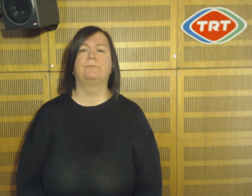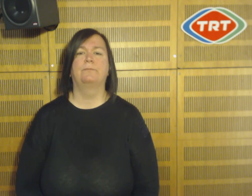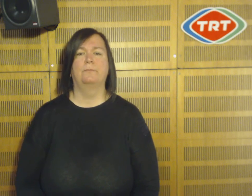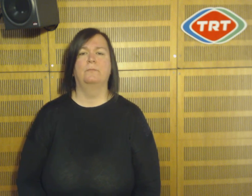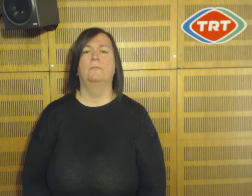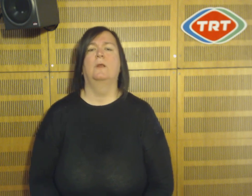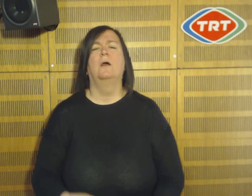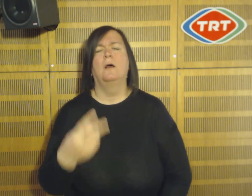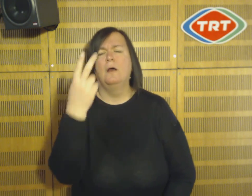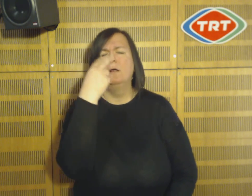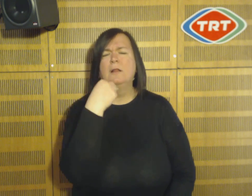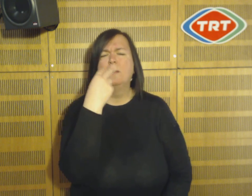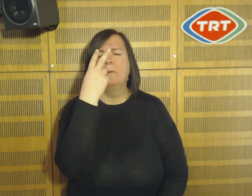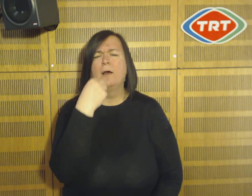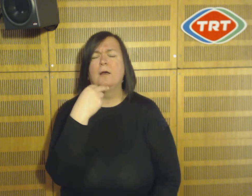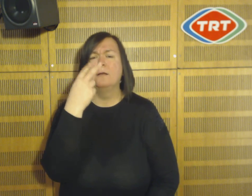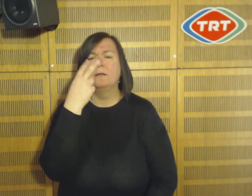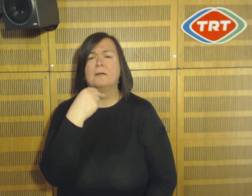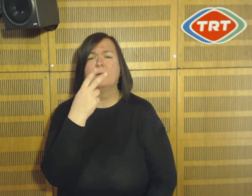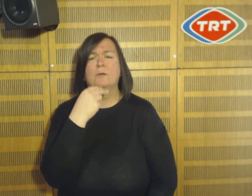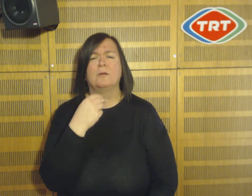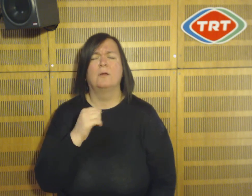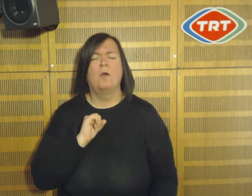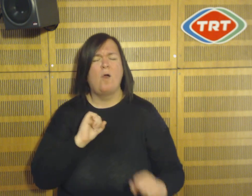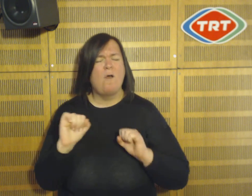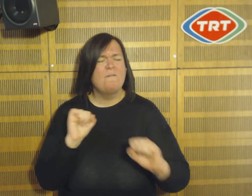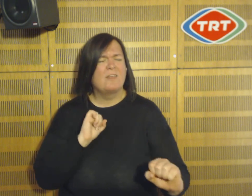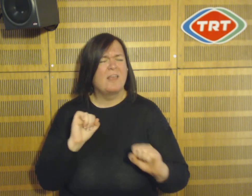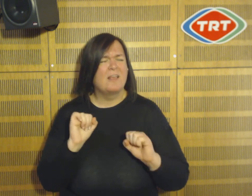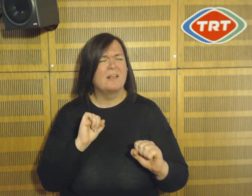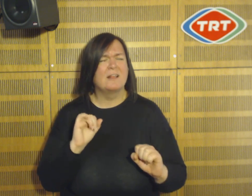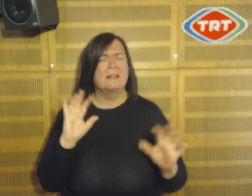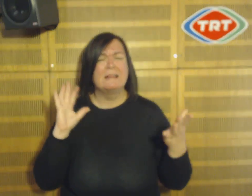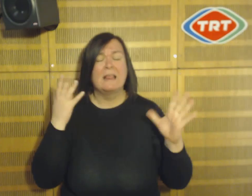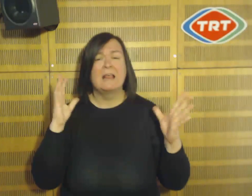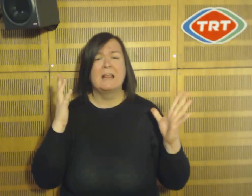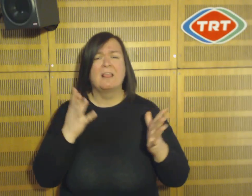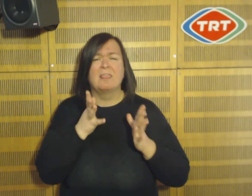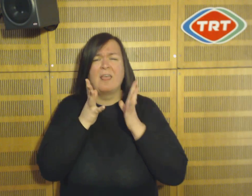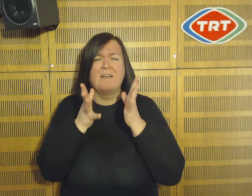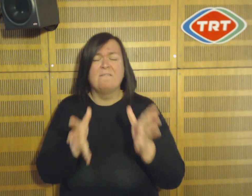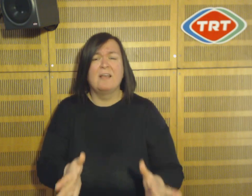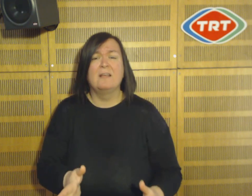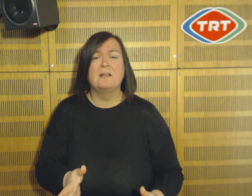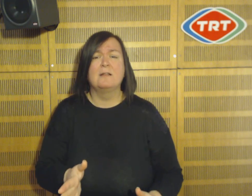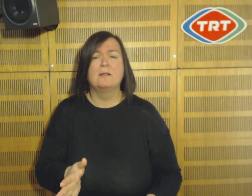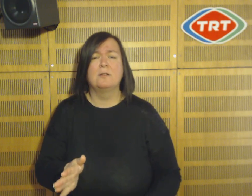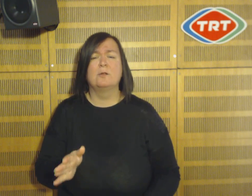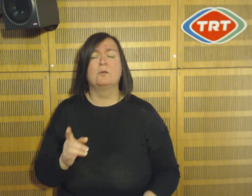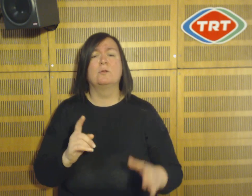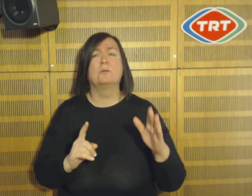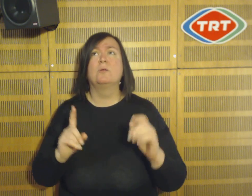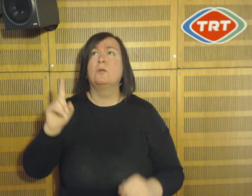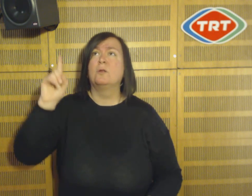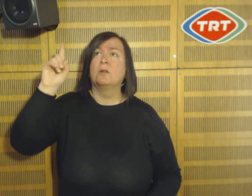utanma ağlamak öfke delice nefret doruklarda Aşk